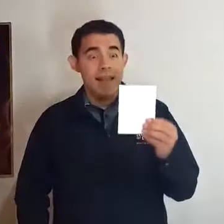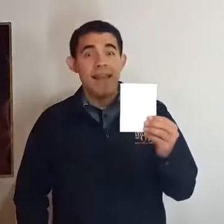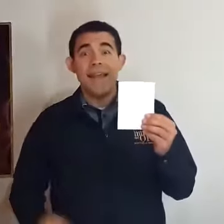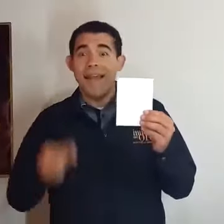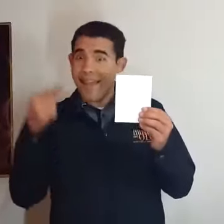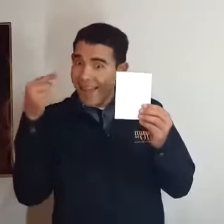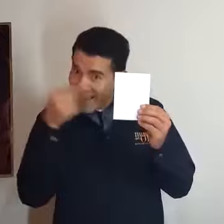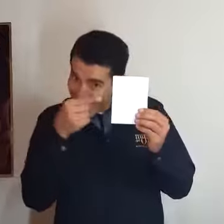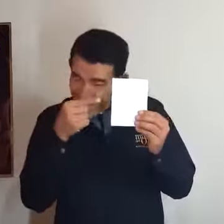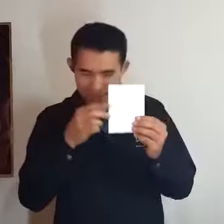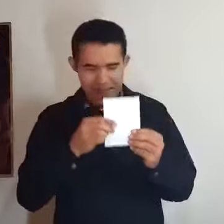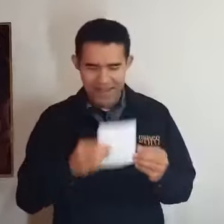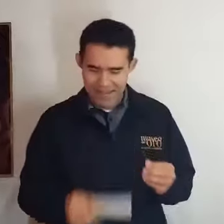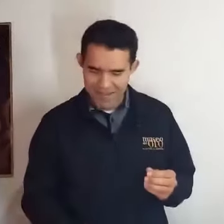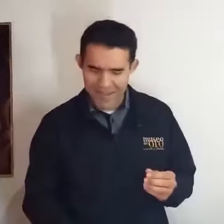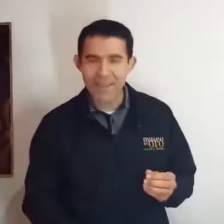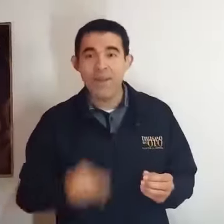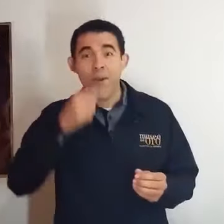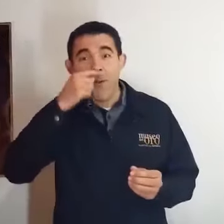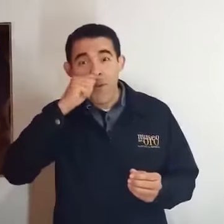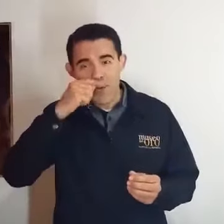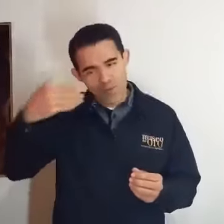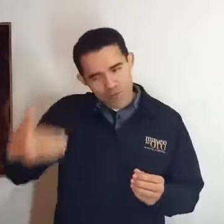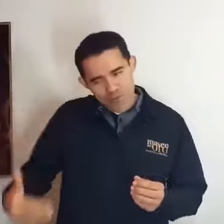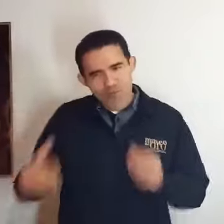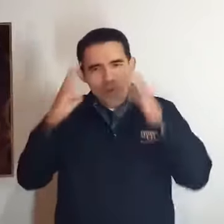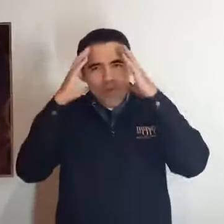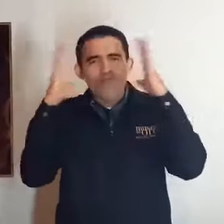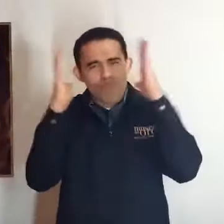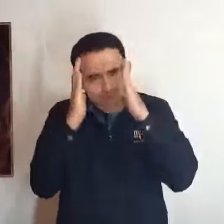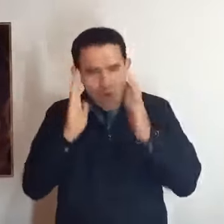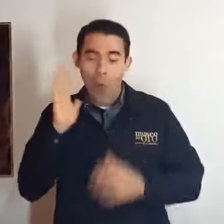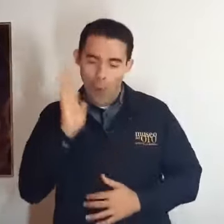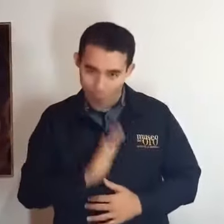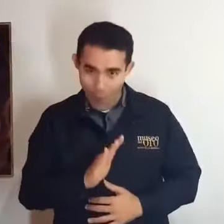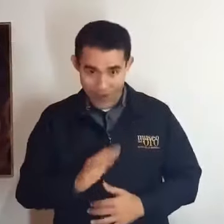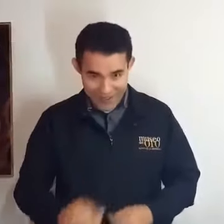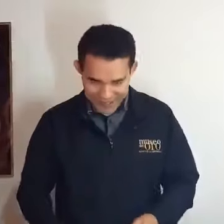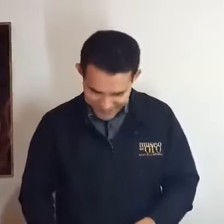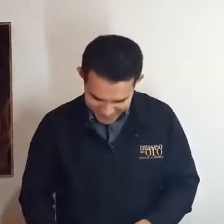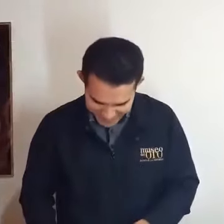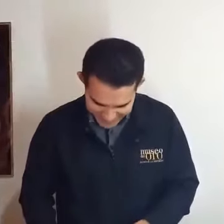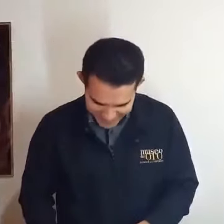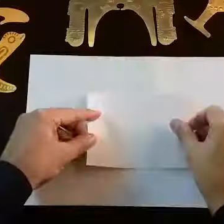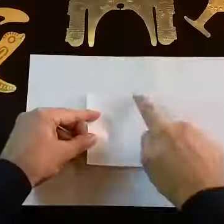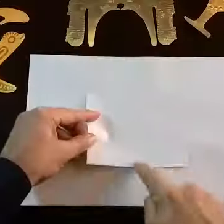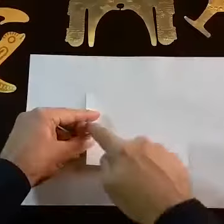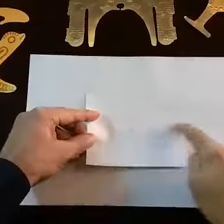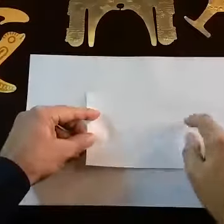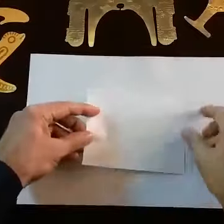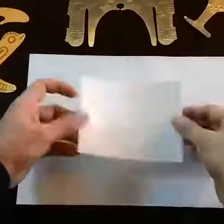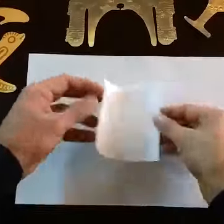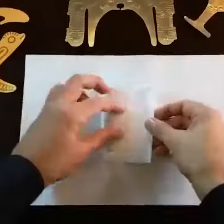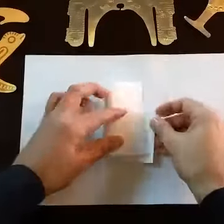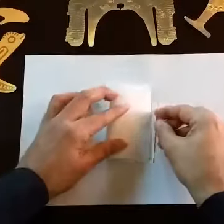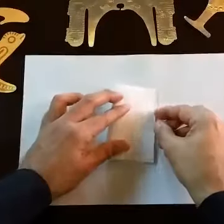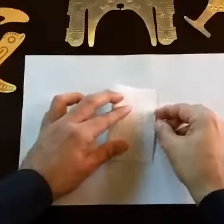Para los más chicos, doblemos la otra mitad de la hoja y recortemos. Ahora tomemos